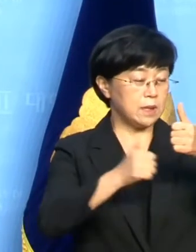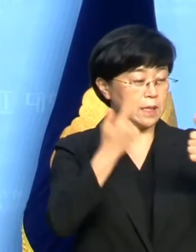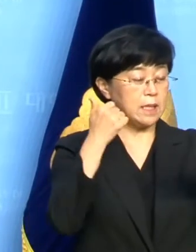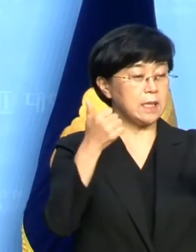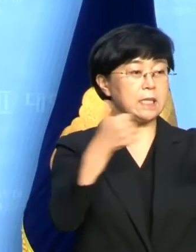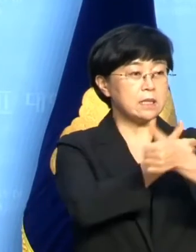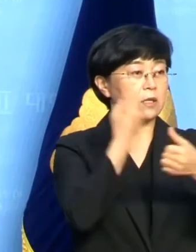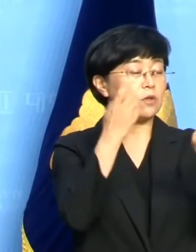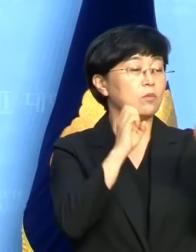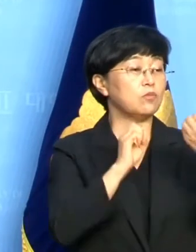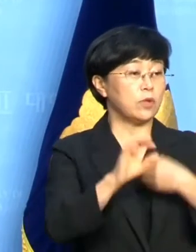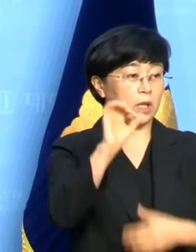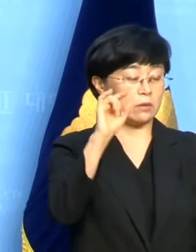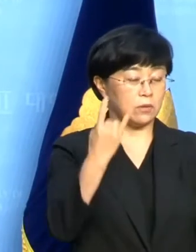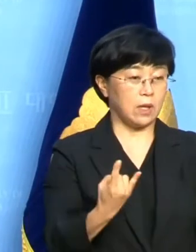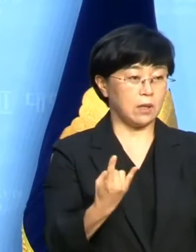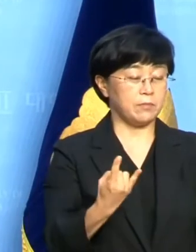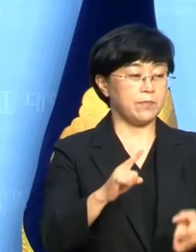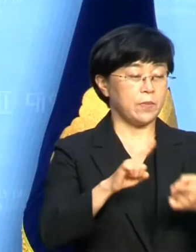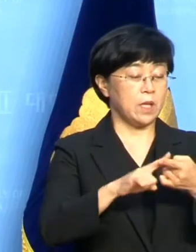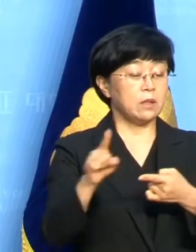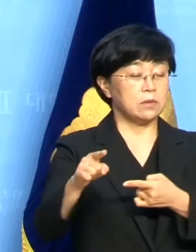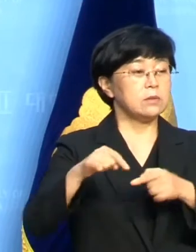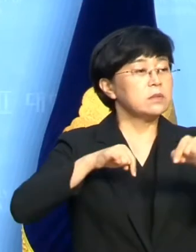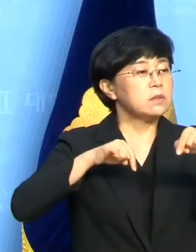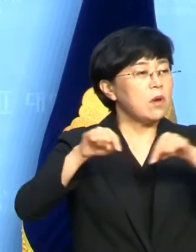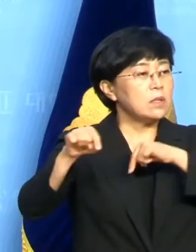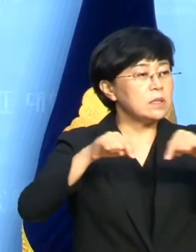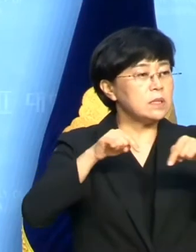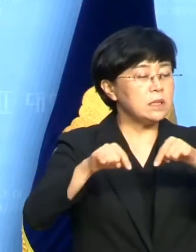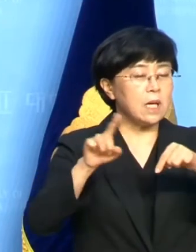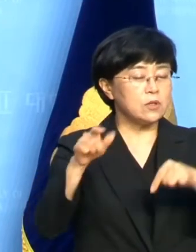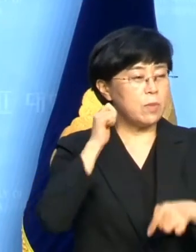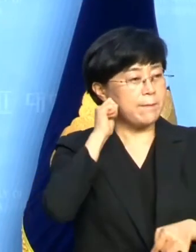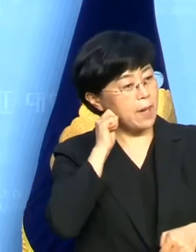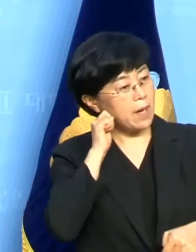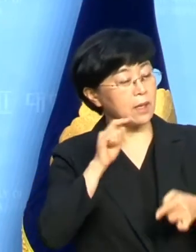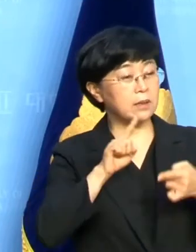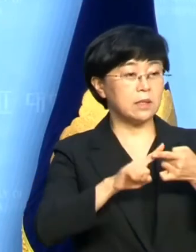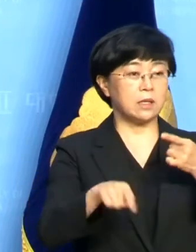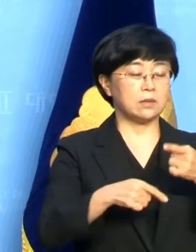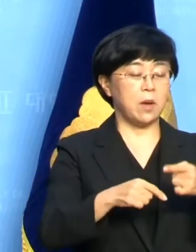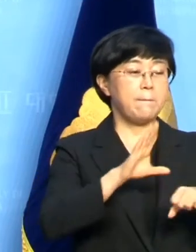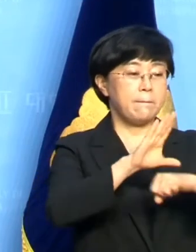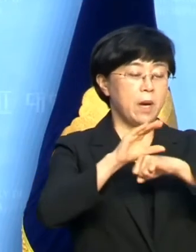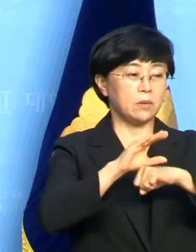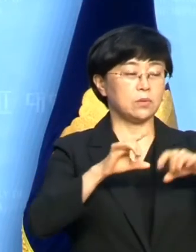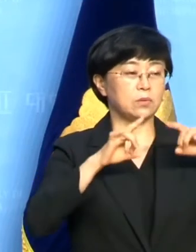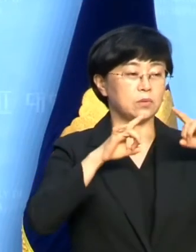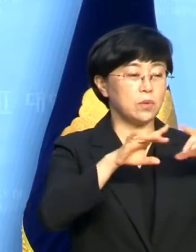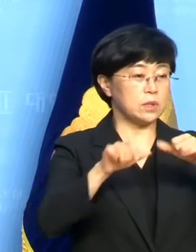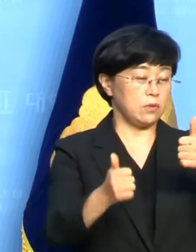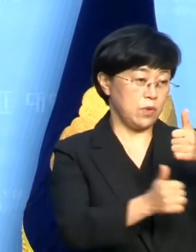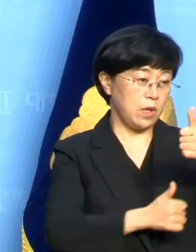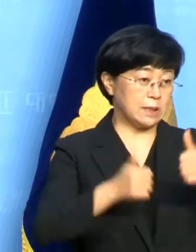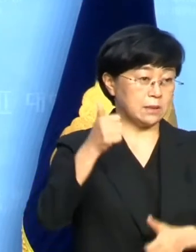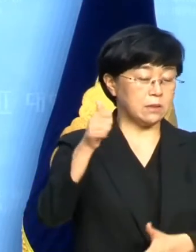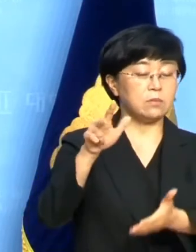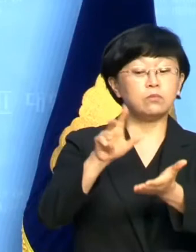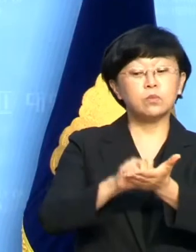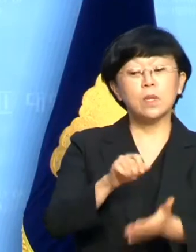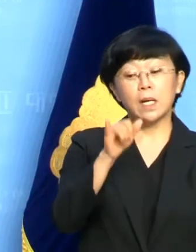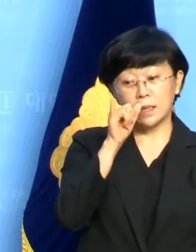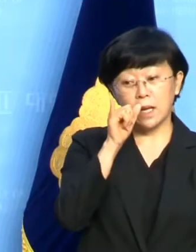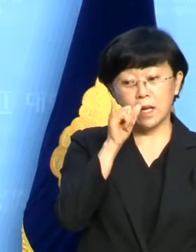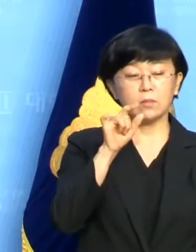때는 1위원장의 정치계 양성 등으로 방송통신위원장 으로서는 많은 문제가